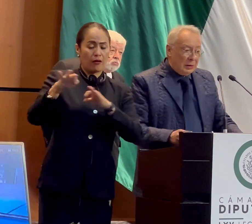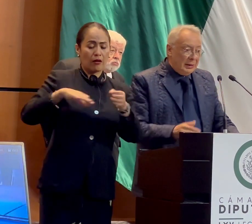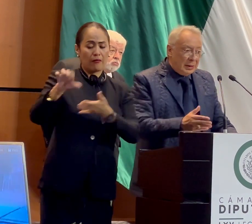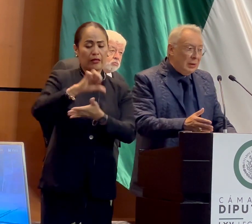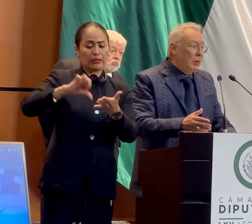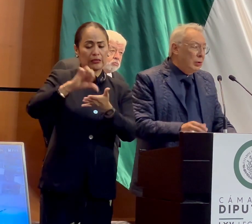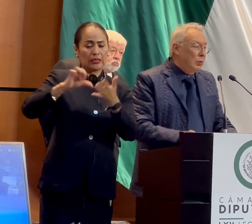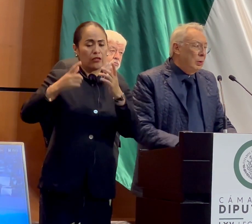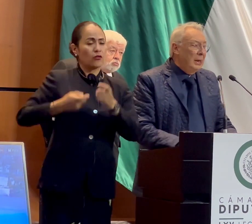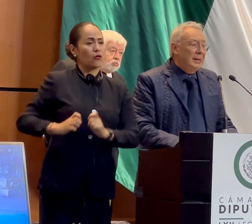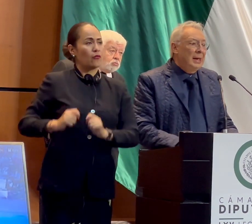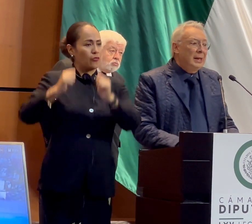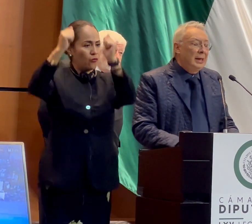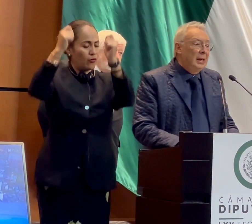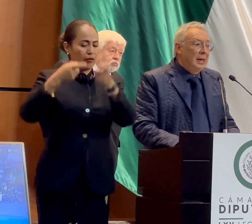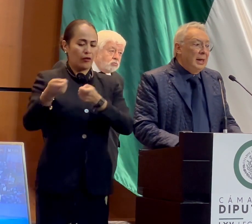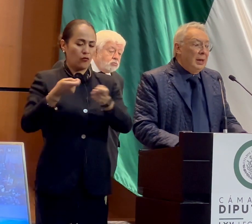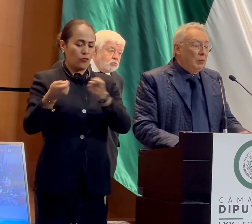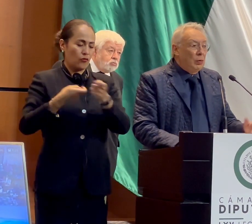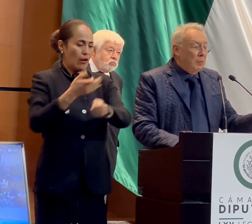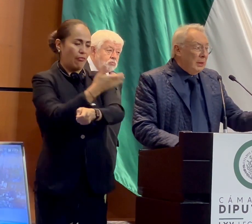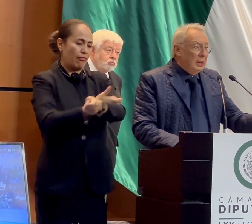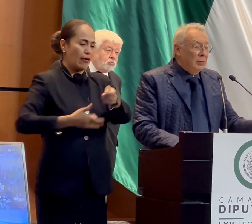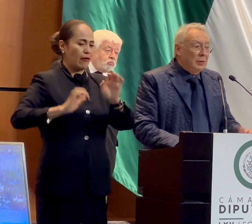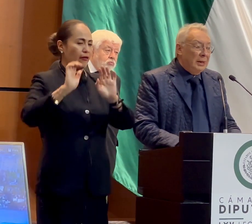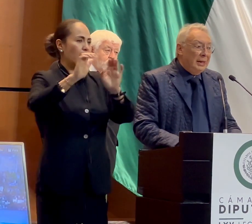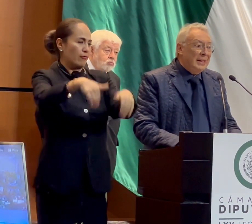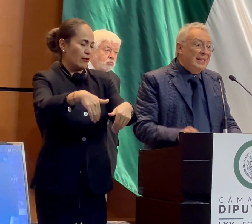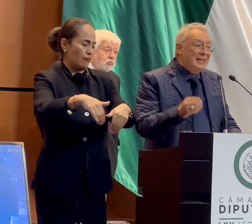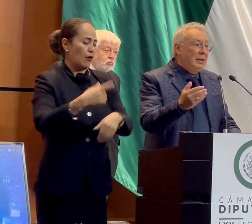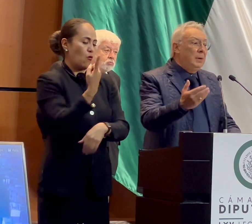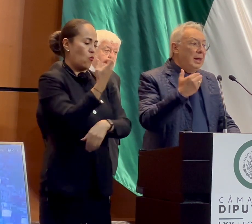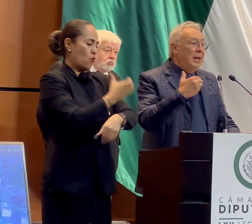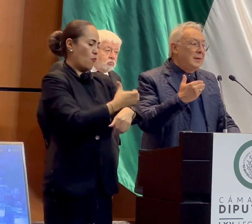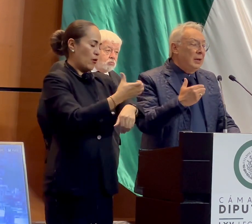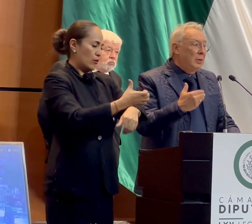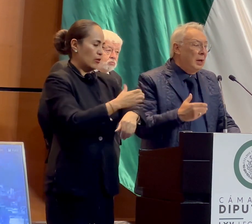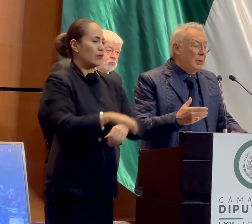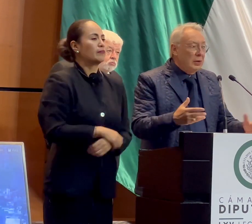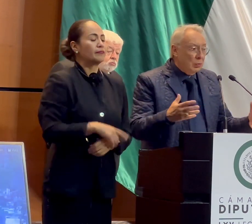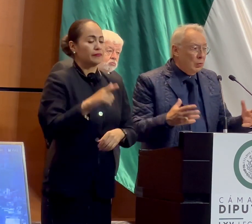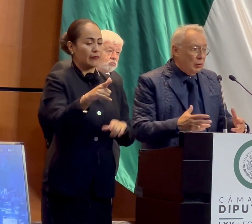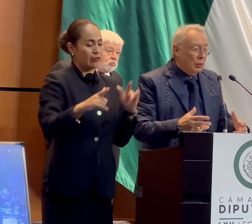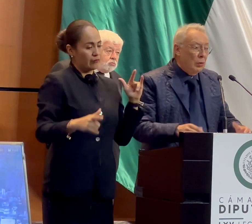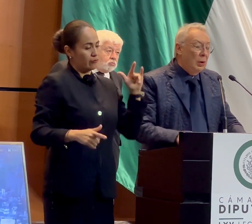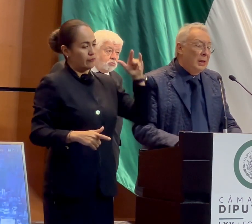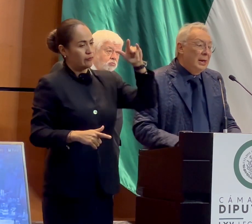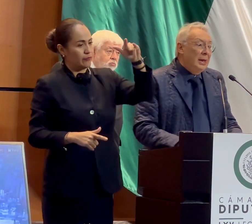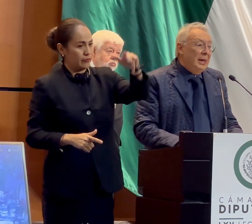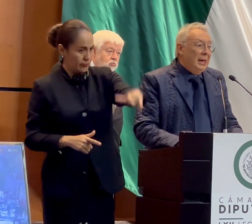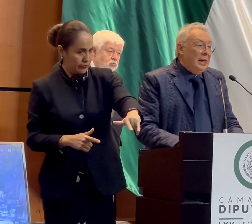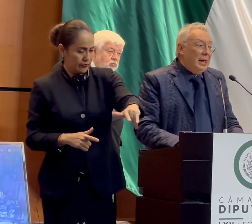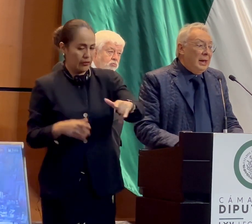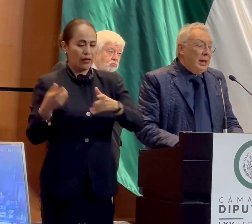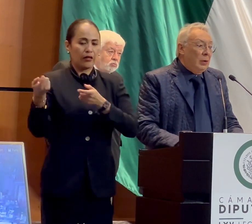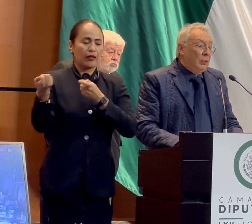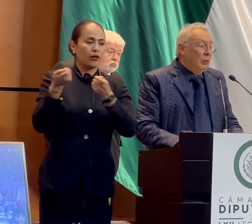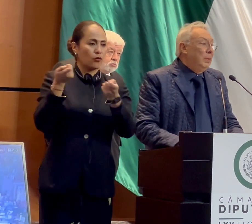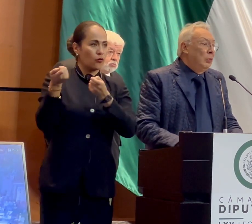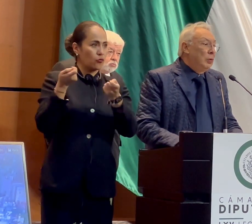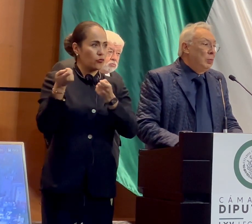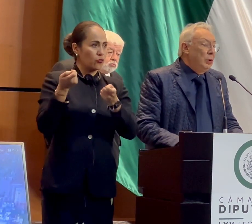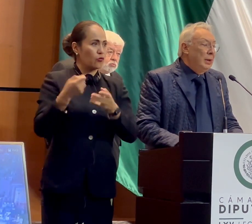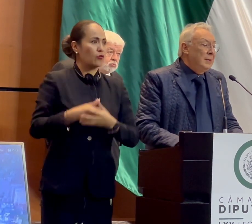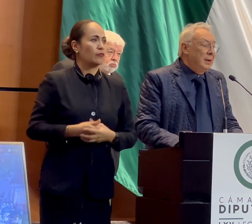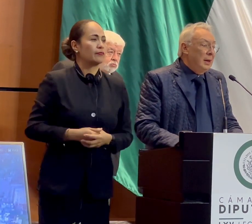momento, entrando al turno en la tarde, un compañero recibe a esa aeronave en su control, con